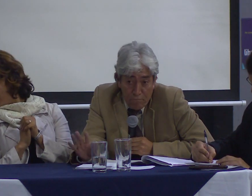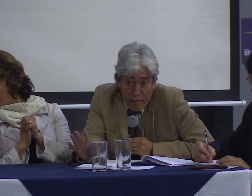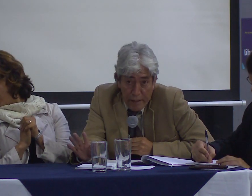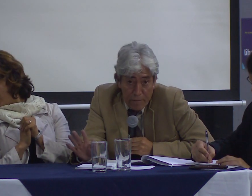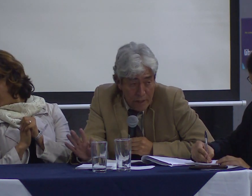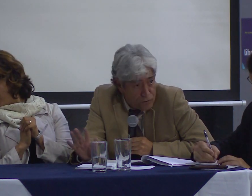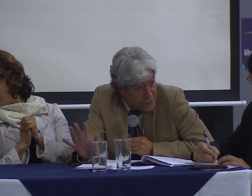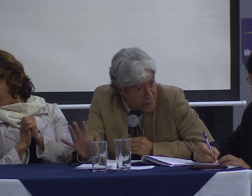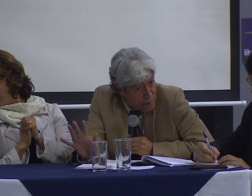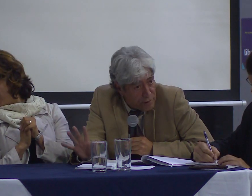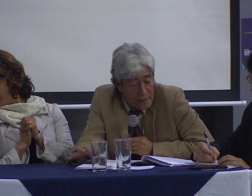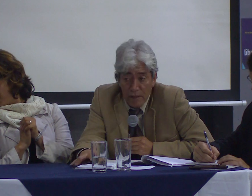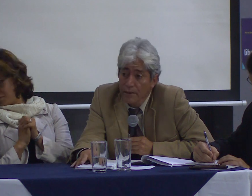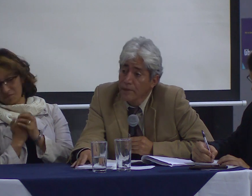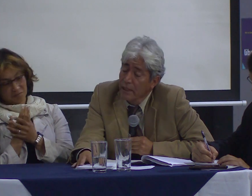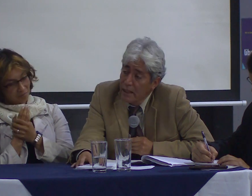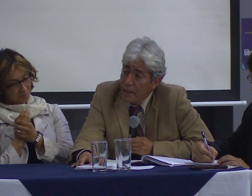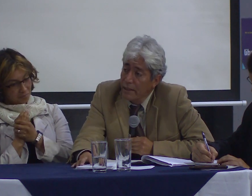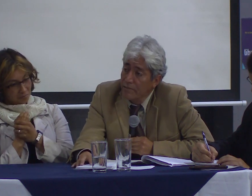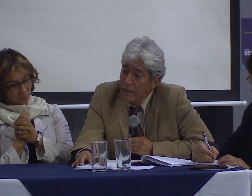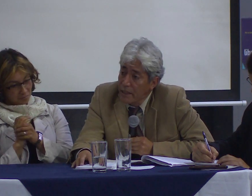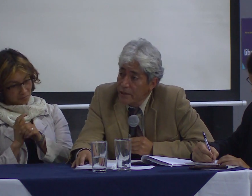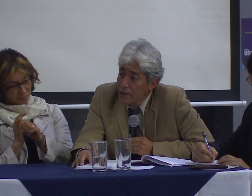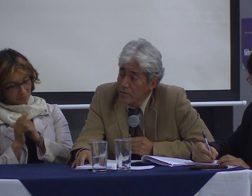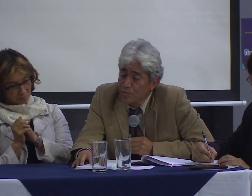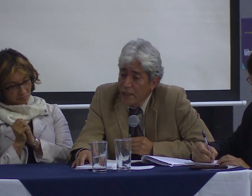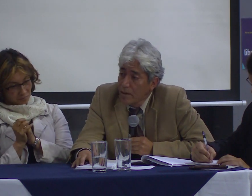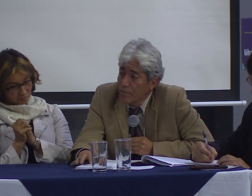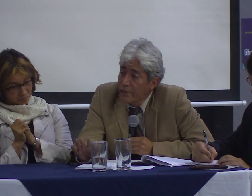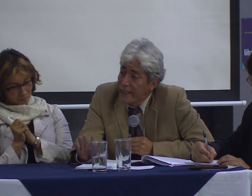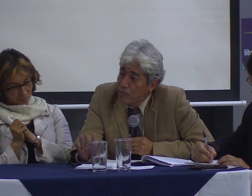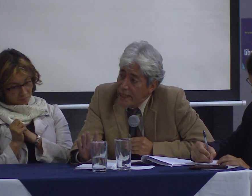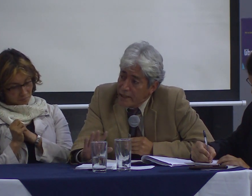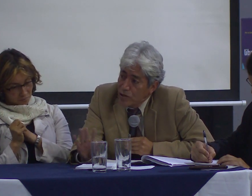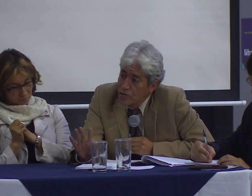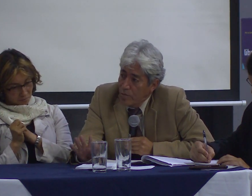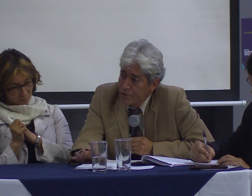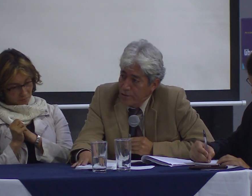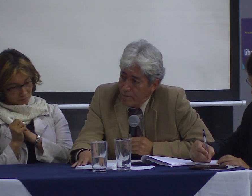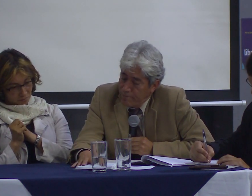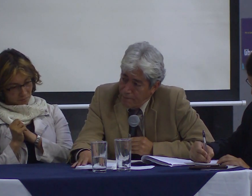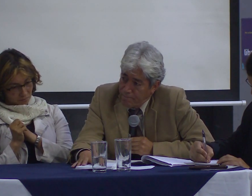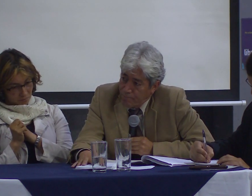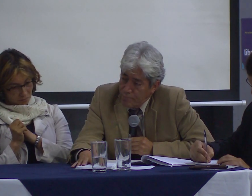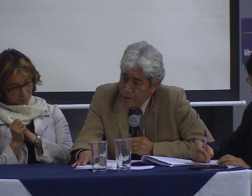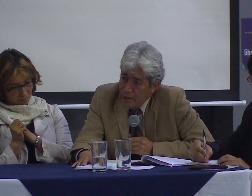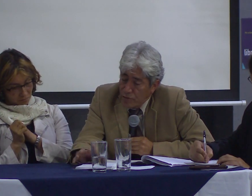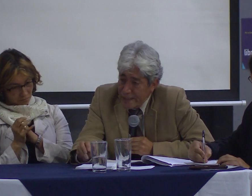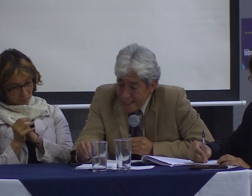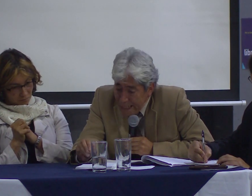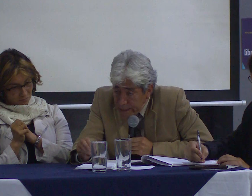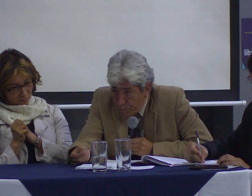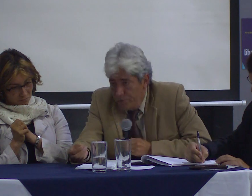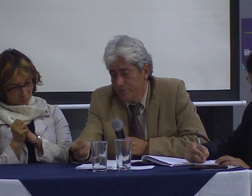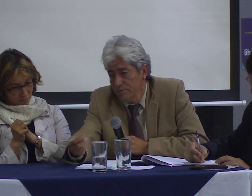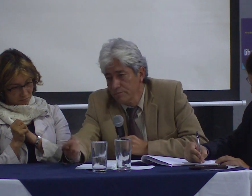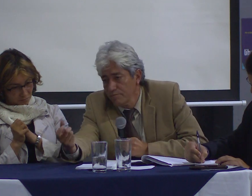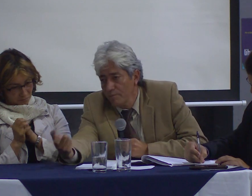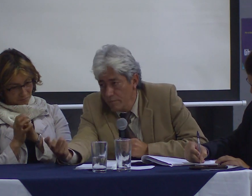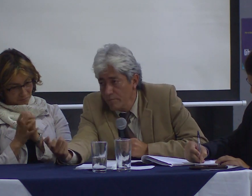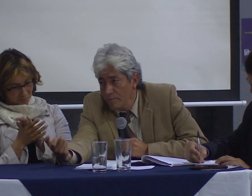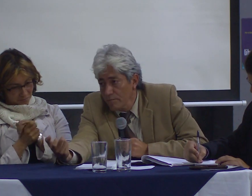jean-marie brawn no funciona ya haya fallecido porque no le da ninguna opción entonces en ese